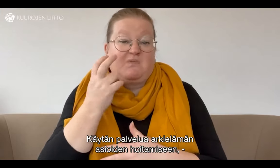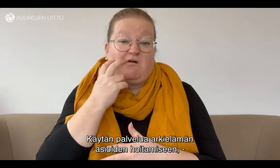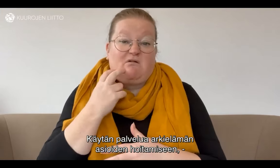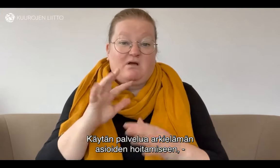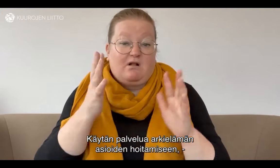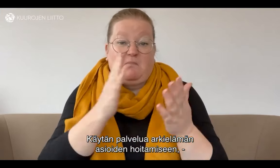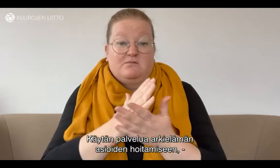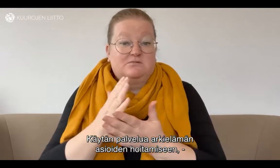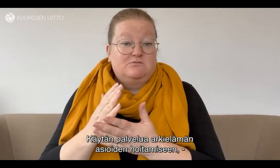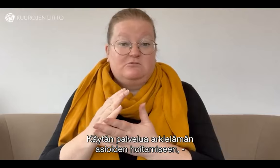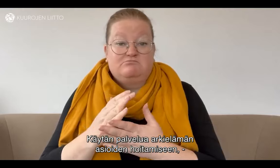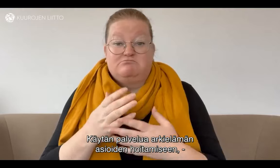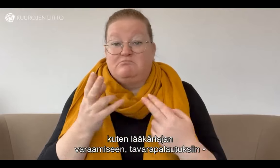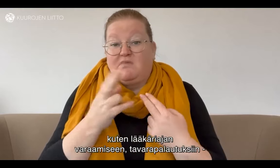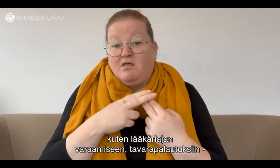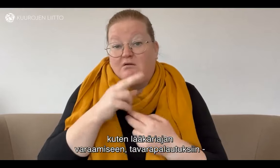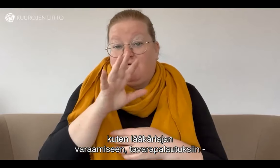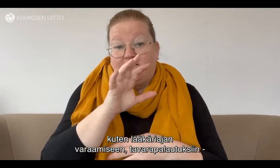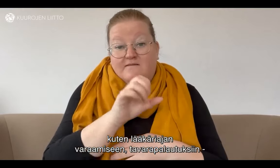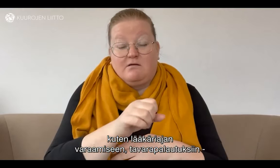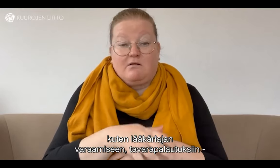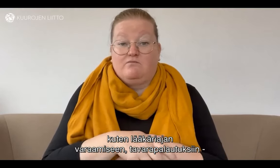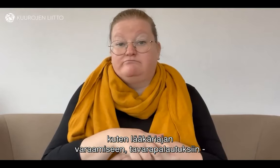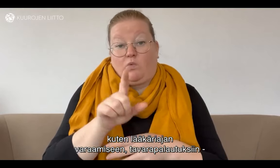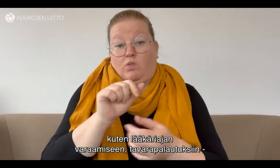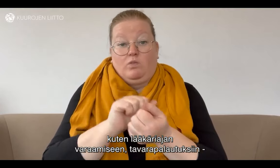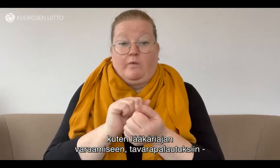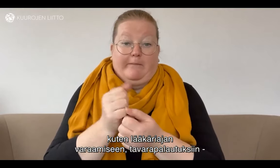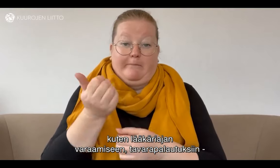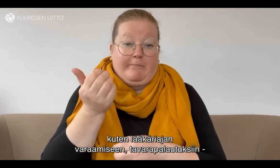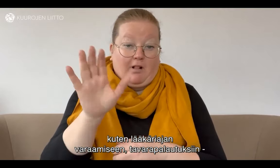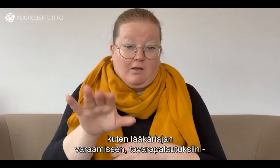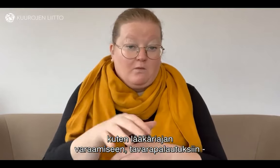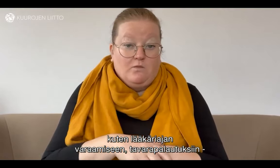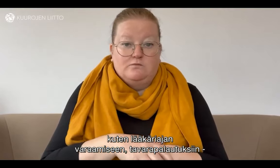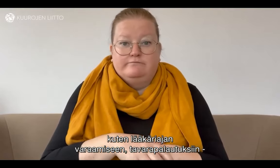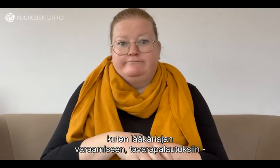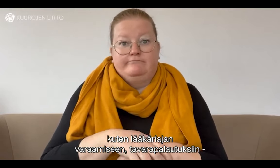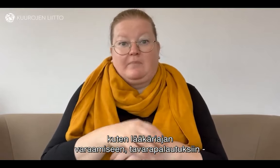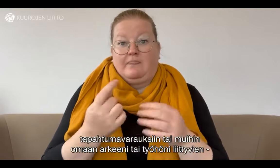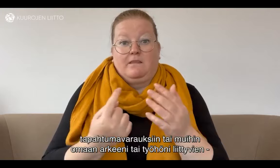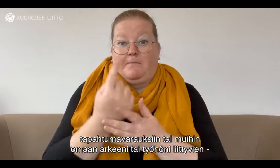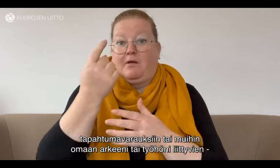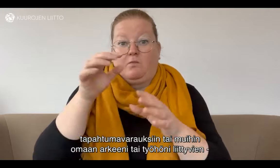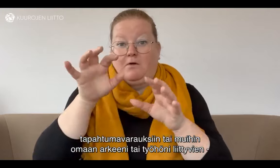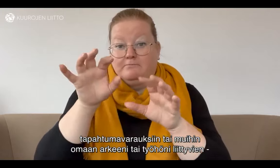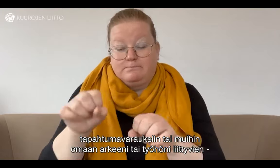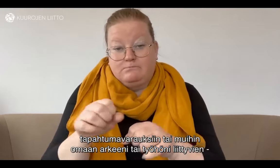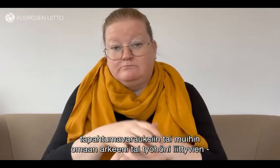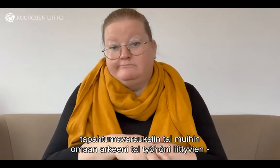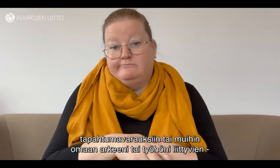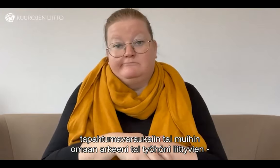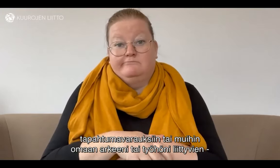Käytän palvelua arkielämän asioiden hoitamiseen, kuten lääkäriajan varaamiseen,